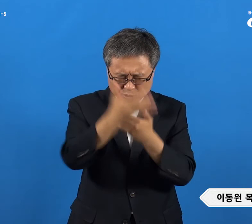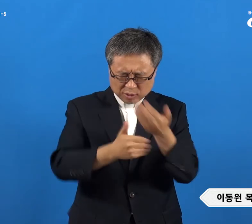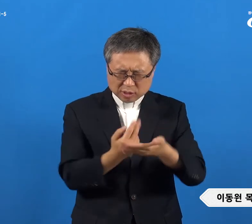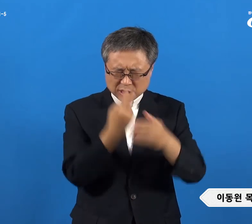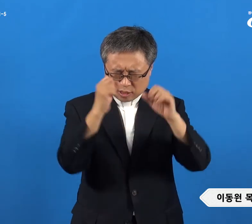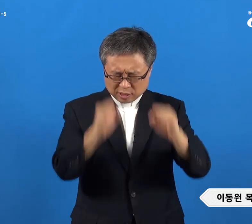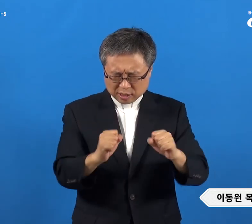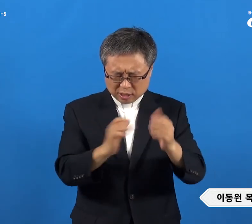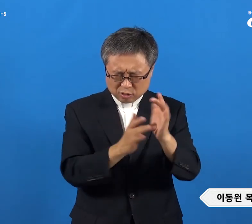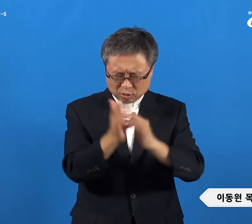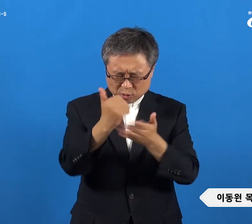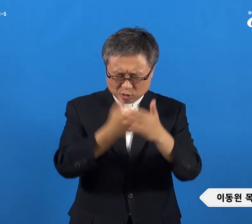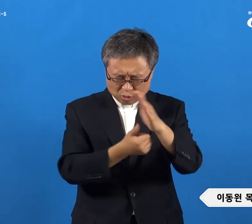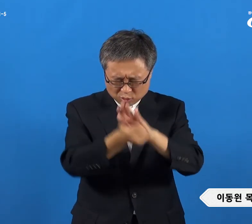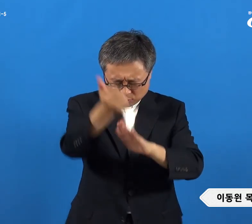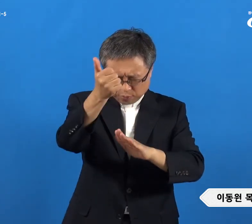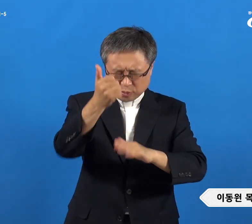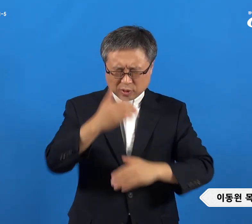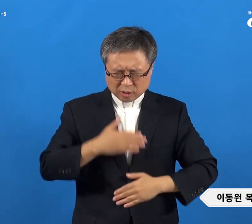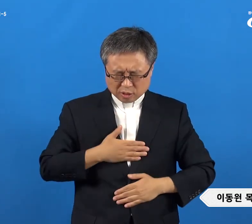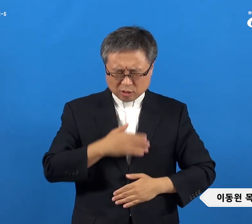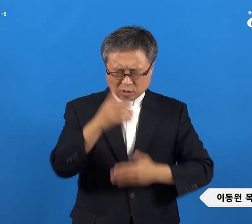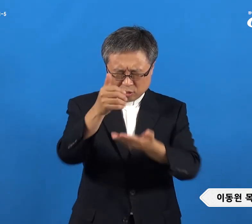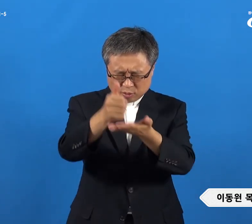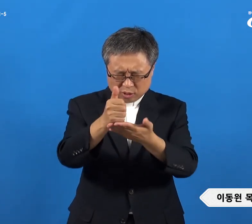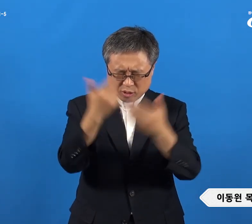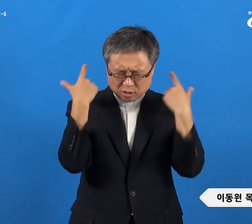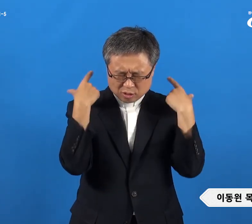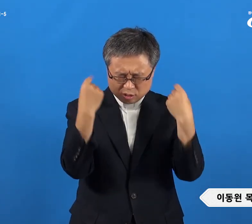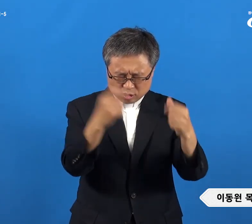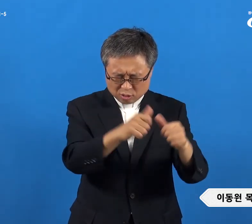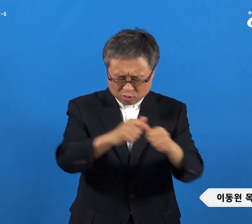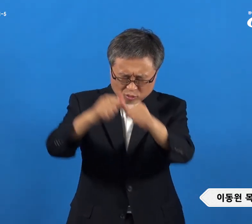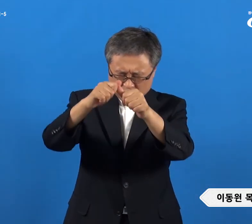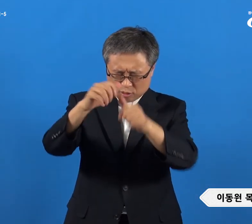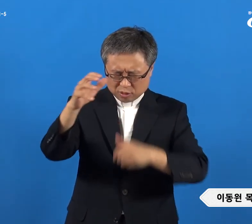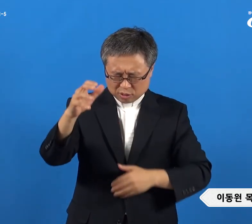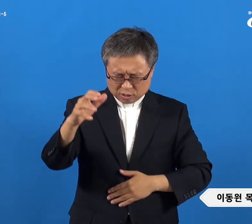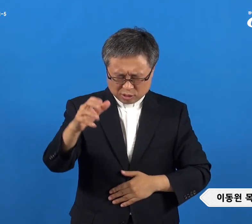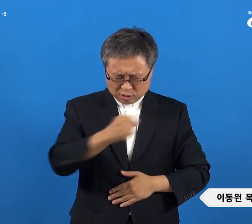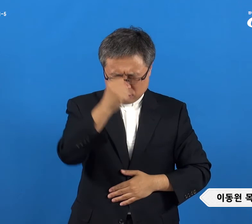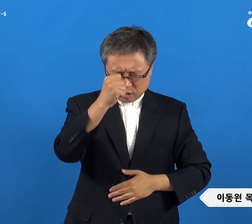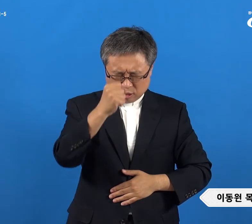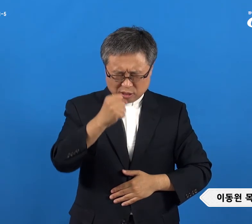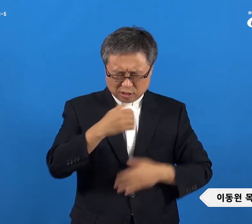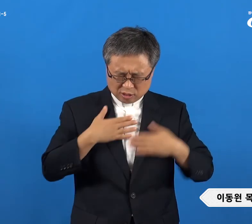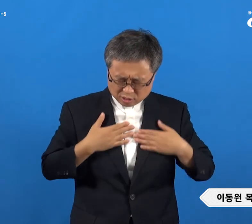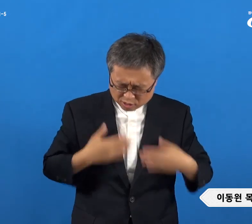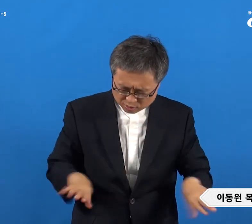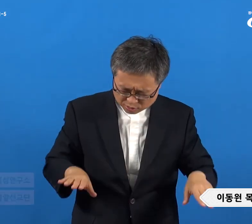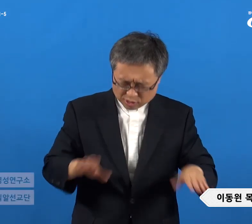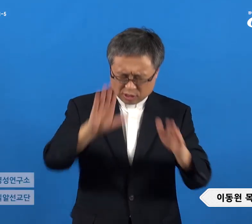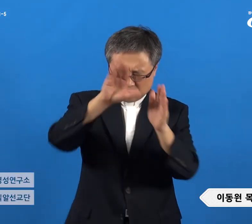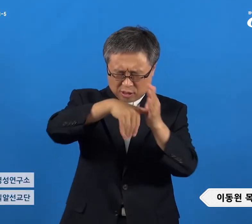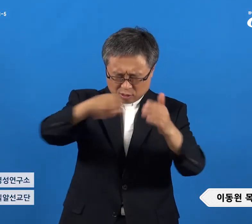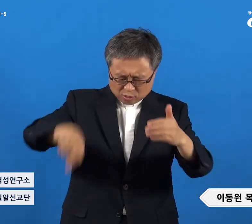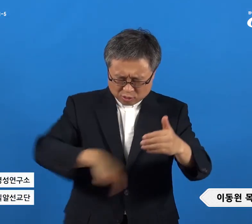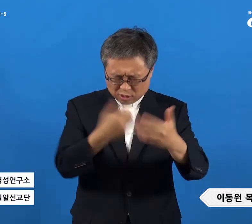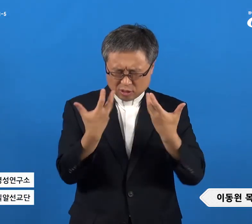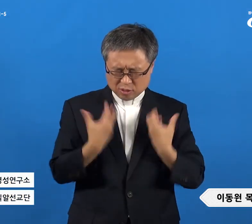예수님은 소망이십니다. 그분은 여전히 구원이십니다. 이 절망의 세대, 지쳐버린 세대 속에 그리스도가 우리의